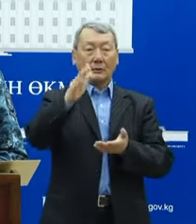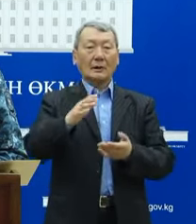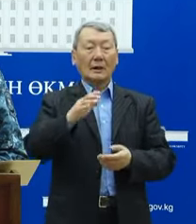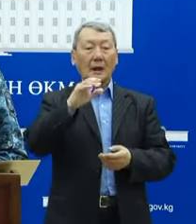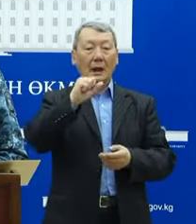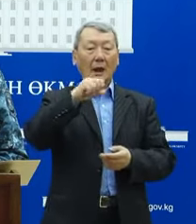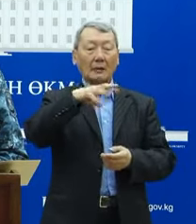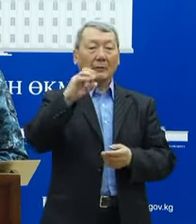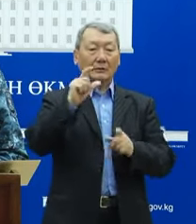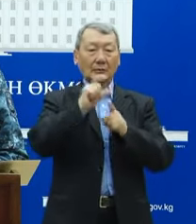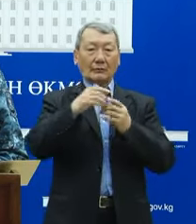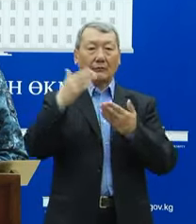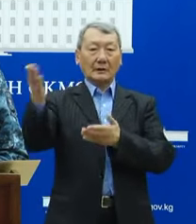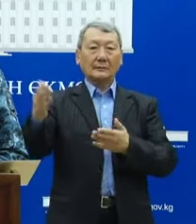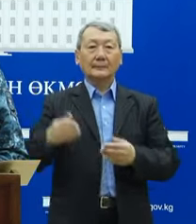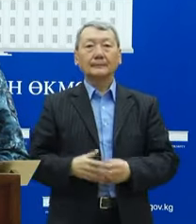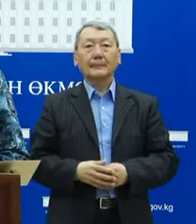Алмаз Кыдырмаевич, сөз сизде.